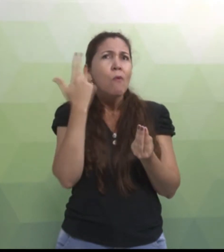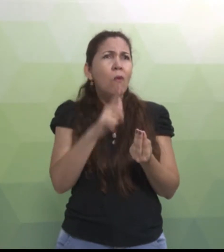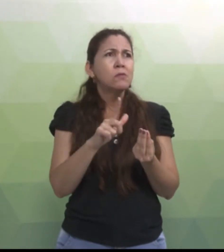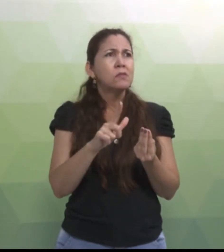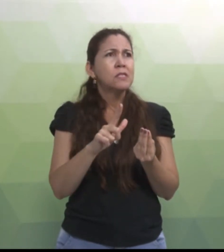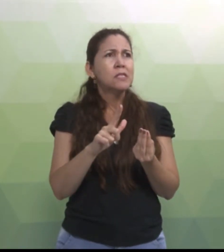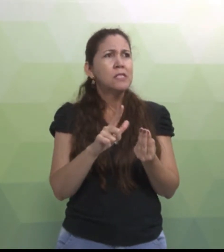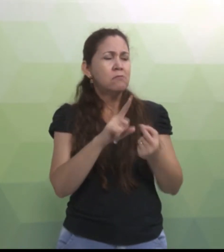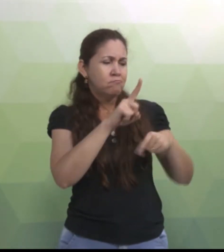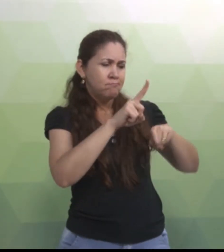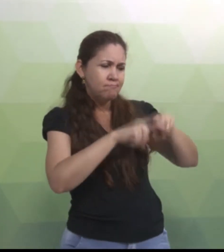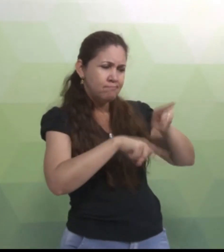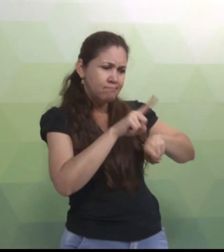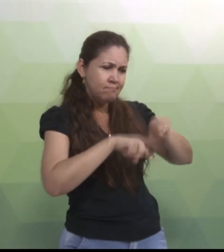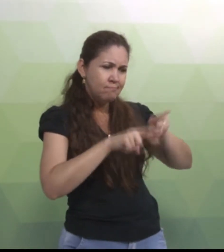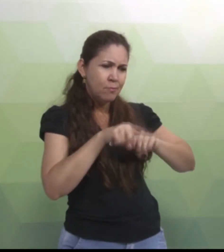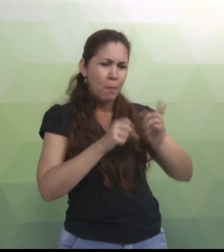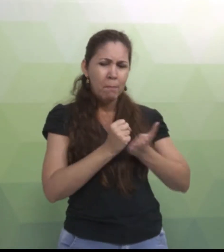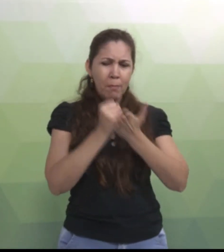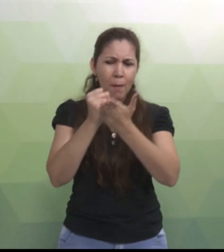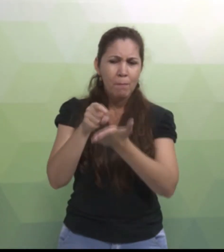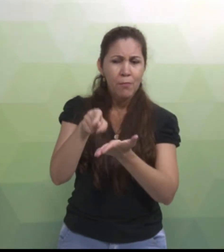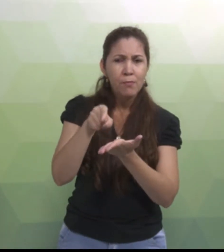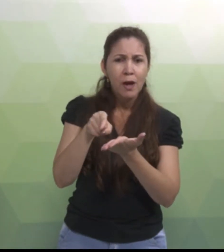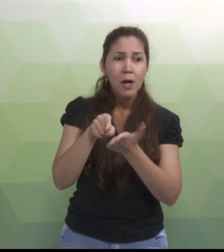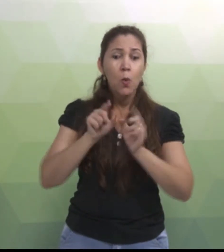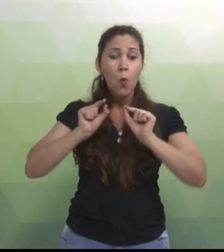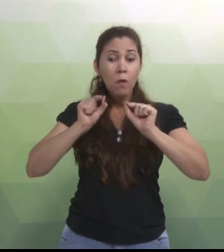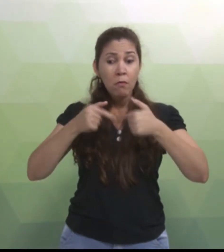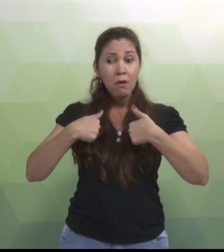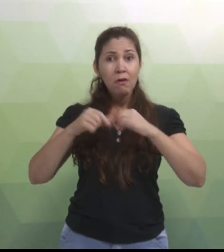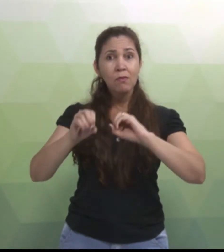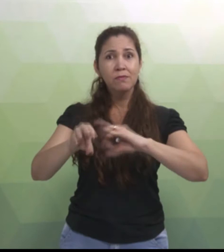E pense, qual material posso conseguir para ensiná-lo?